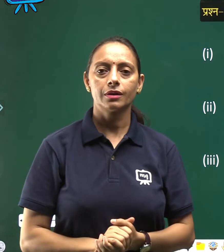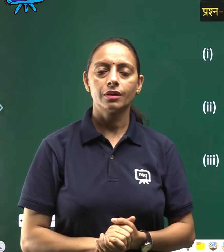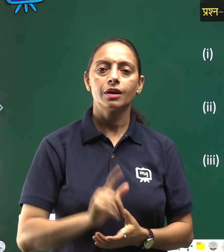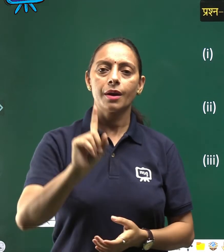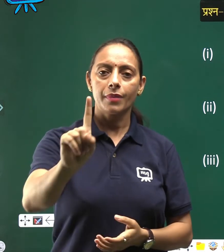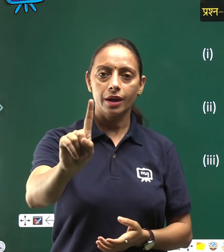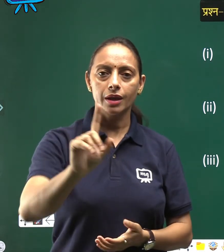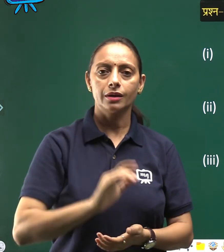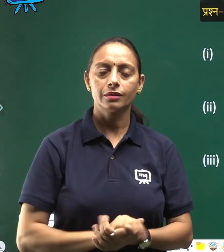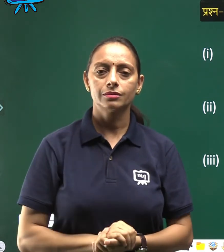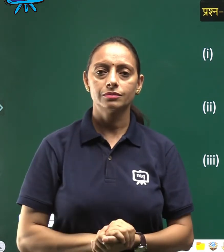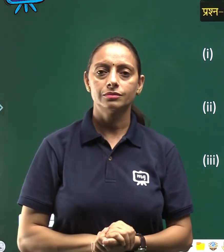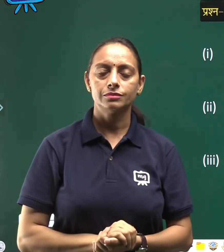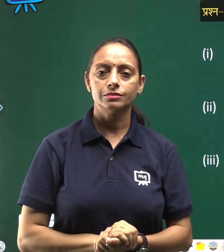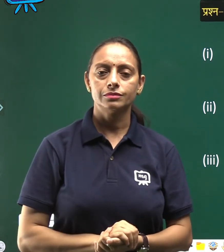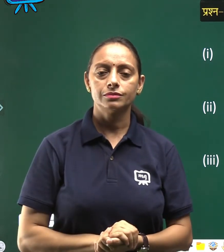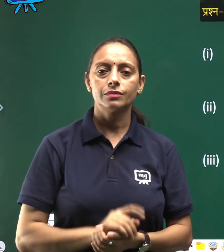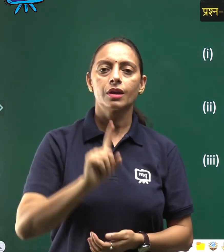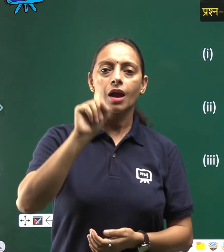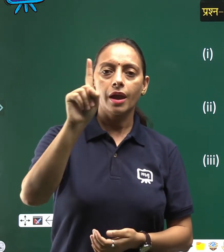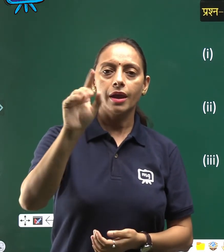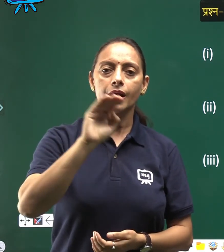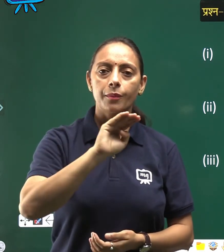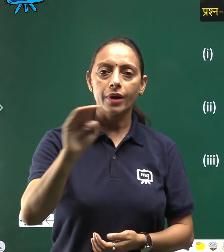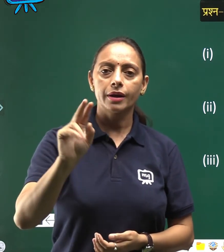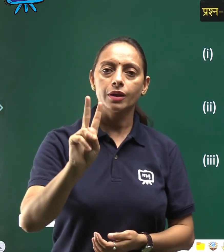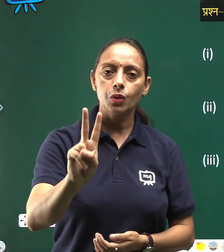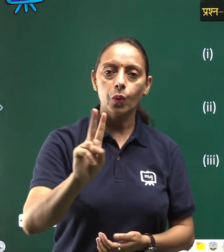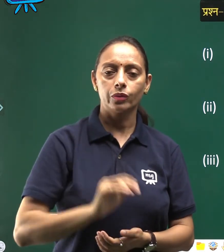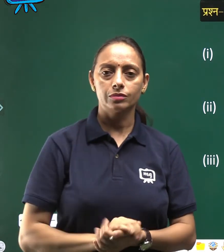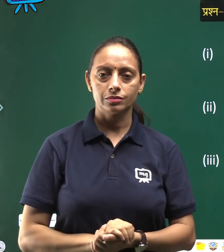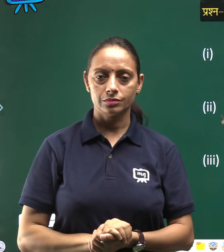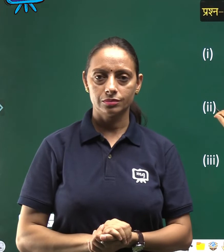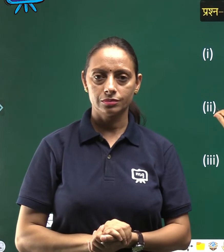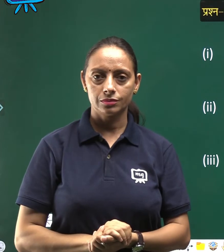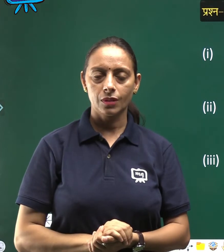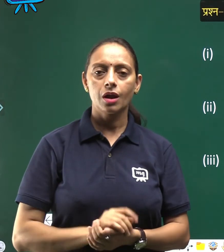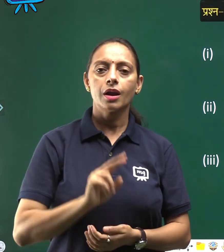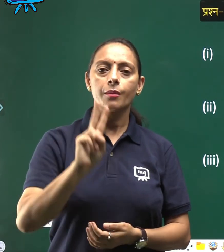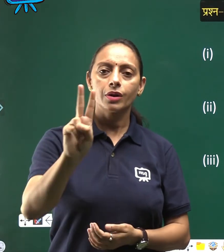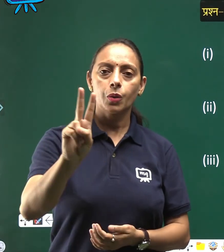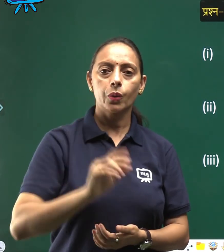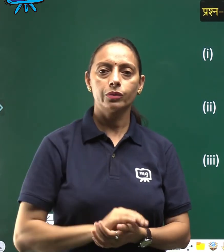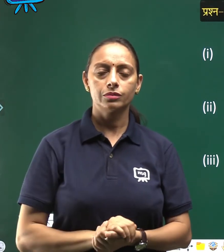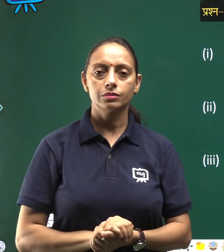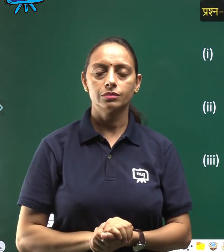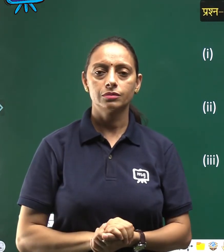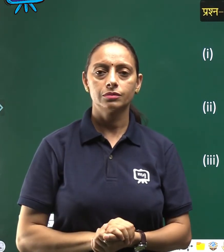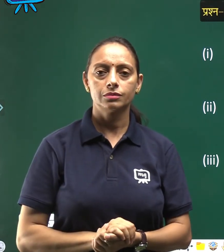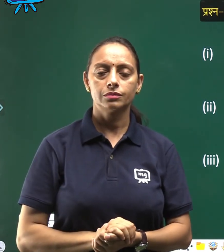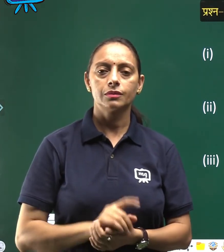नंबर एक, एक बटा दो, नंबर दो,